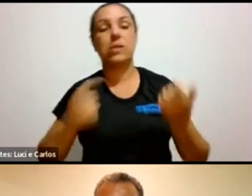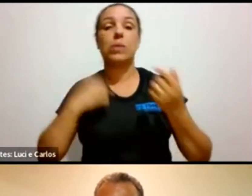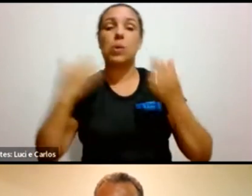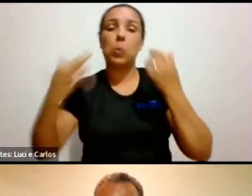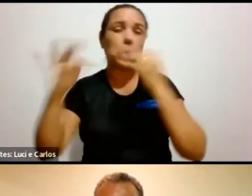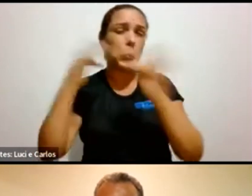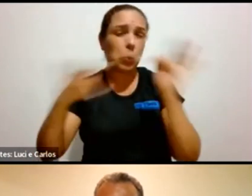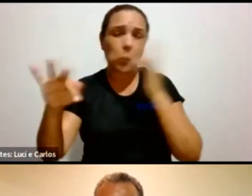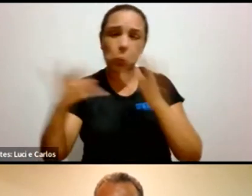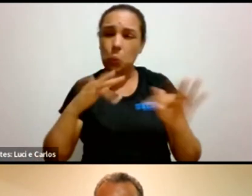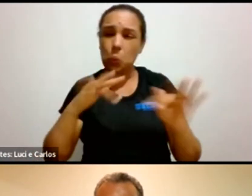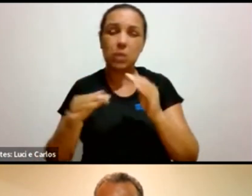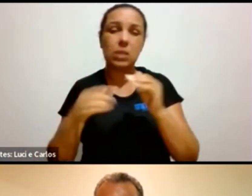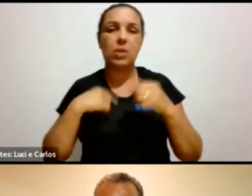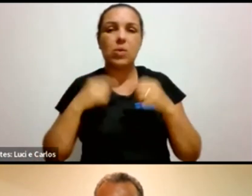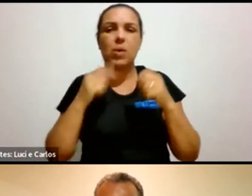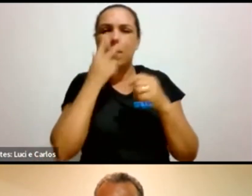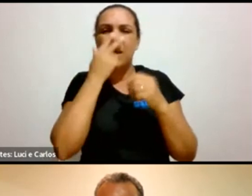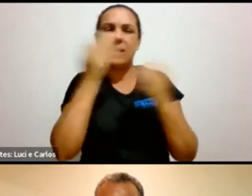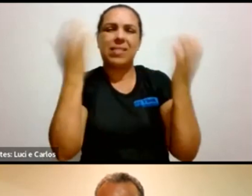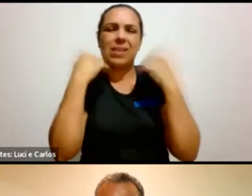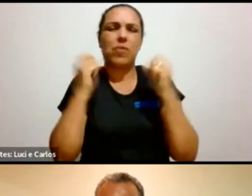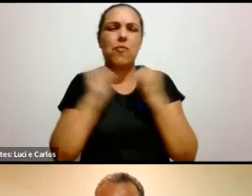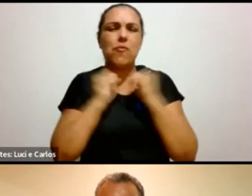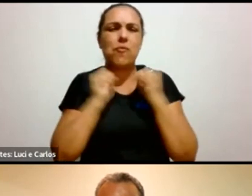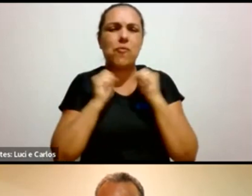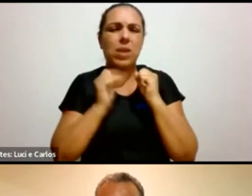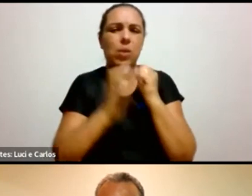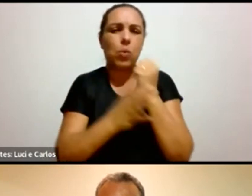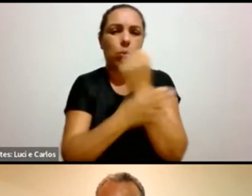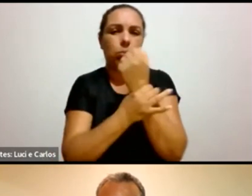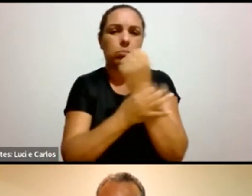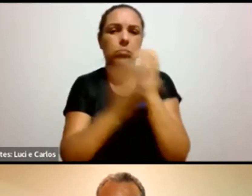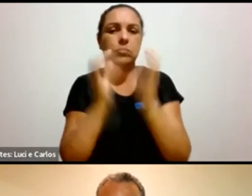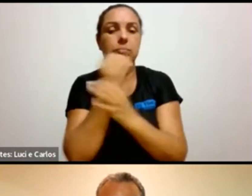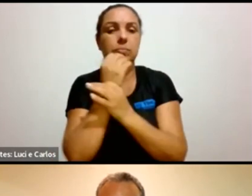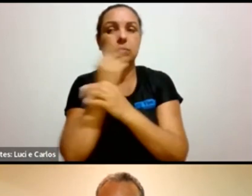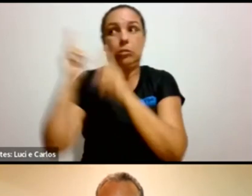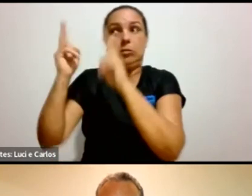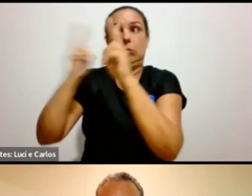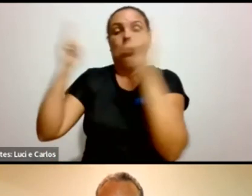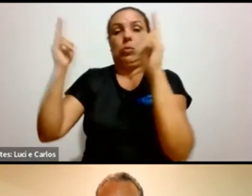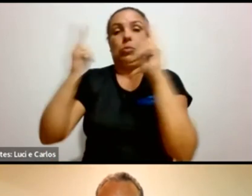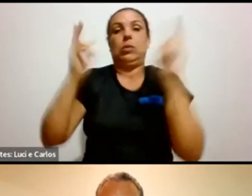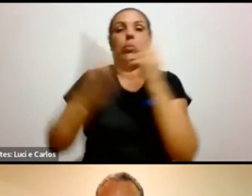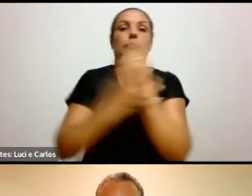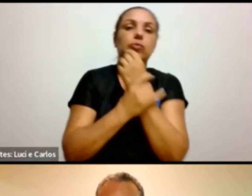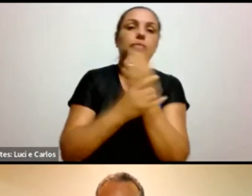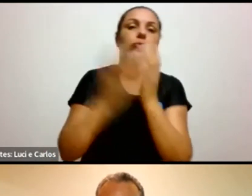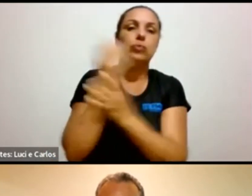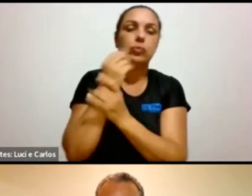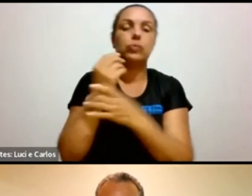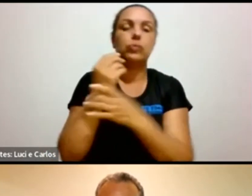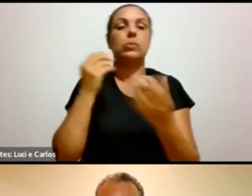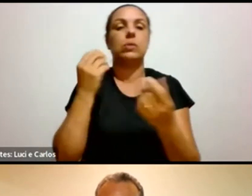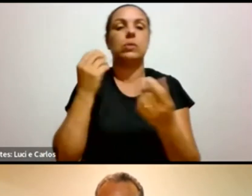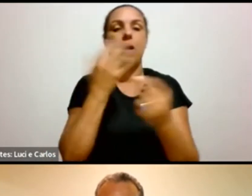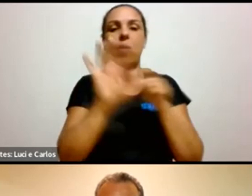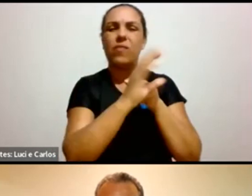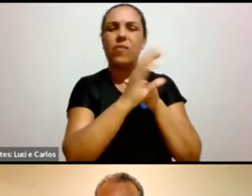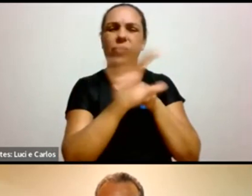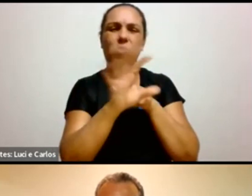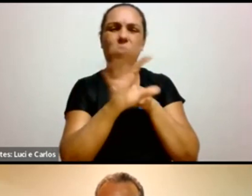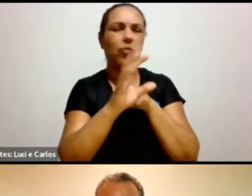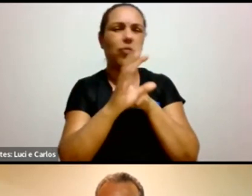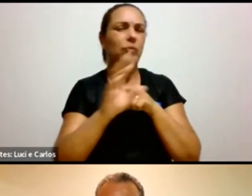porque para mim deu sensibilidade com o vento, então eu não podia usar ar-condicionado, ventilador, e até